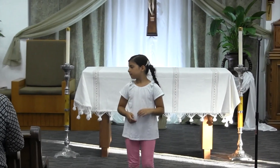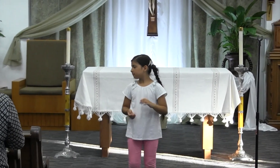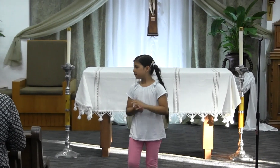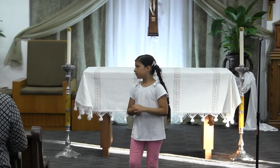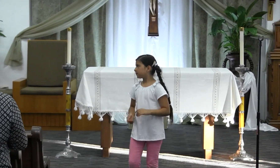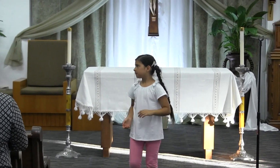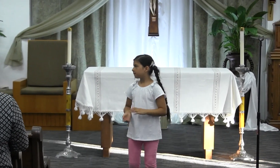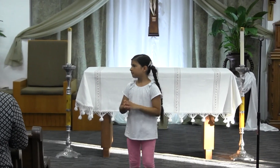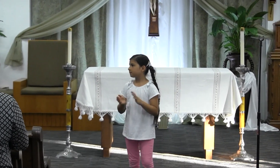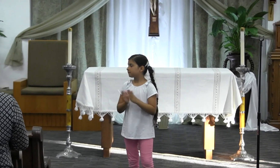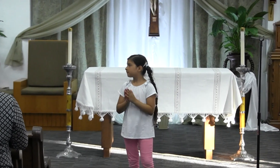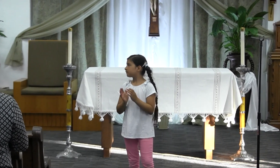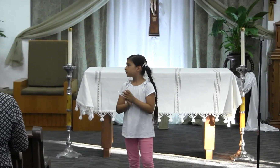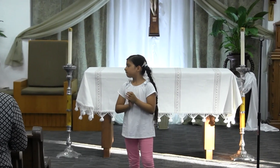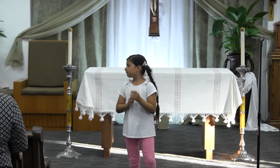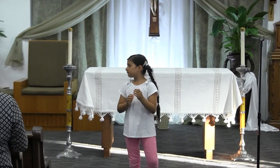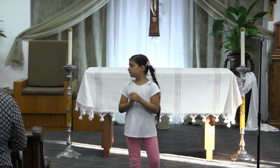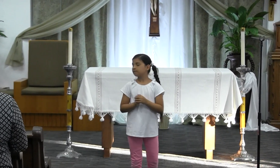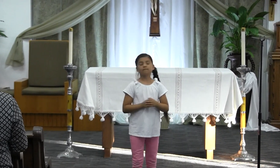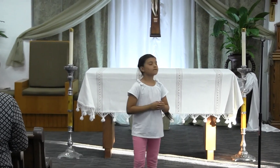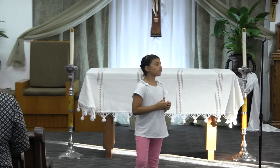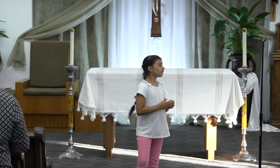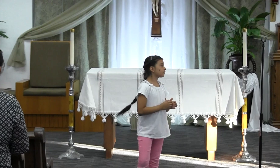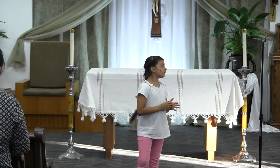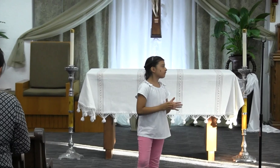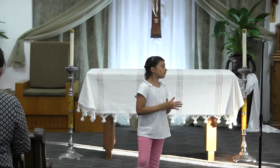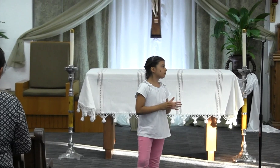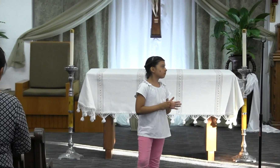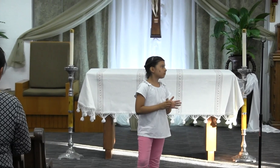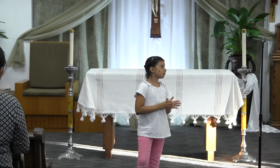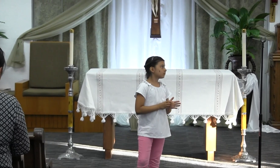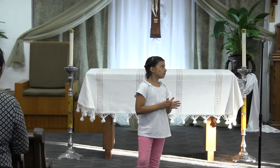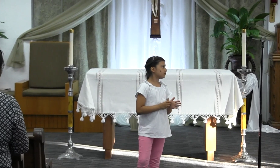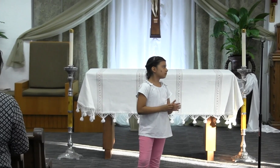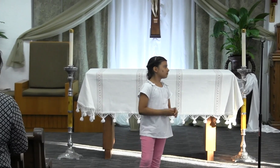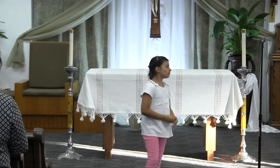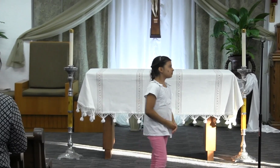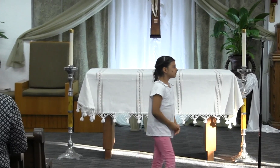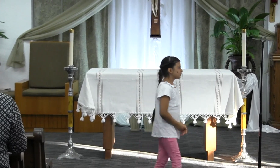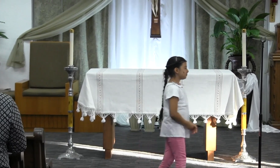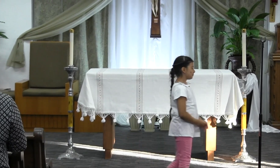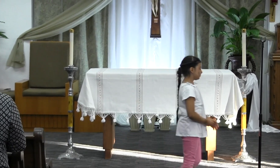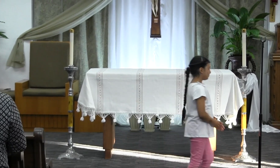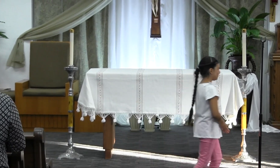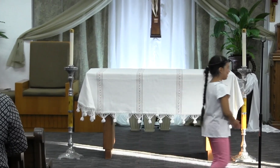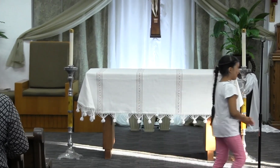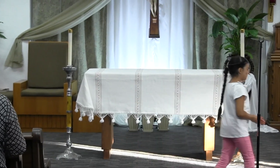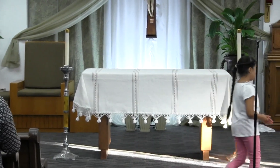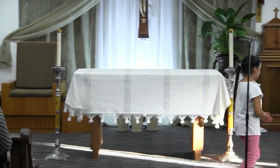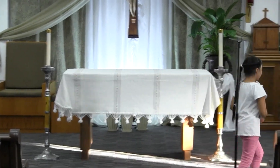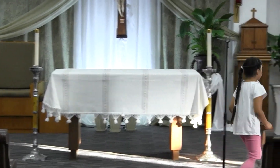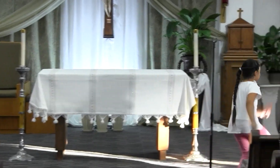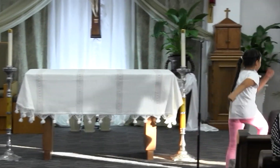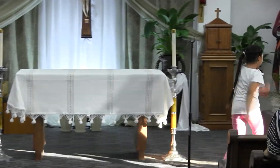Señor, en el CD se está completa, nada más si quiero que mi niña les cante, a ver mi niña, ¿qué les vas a cantar?